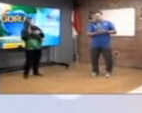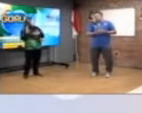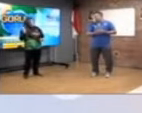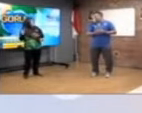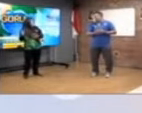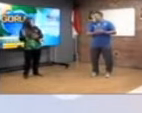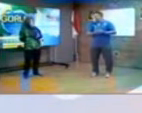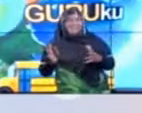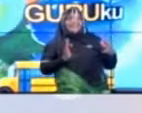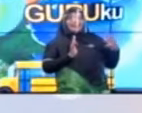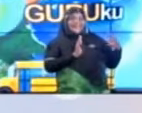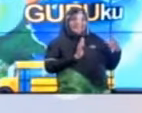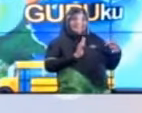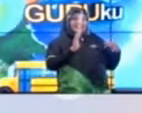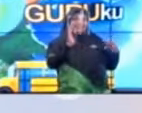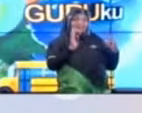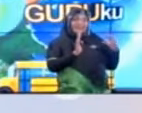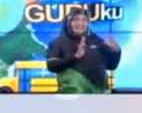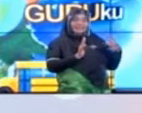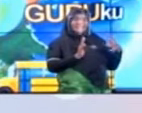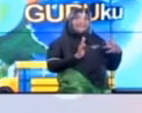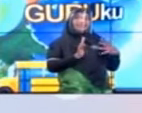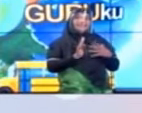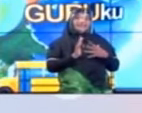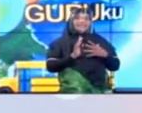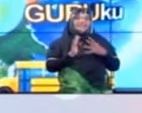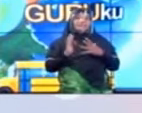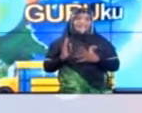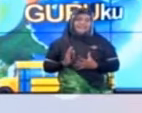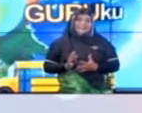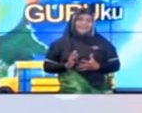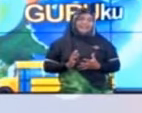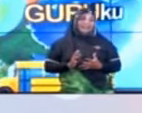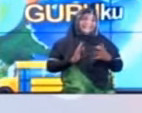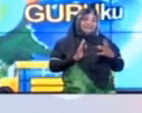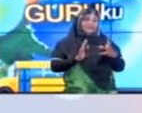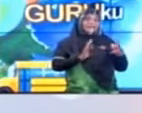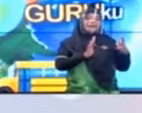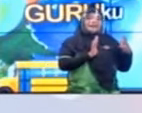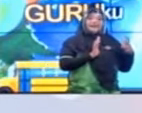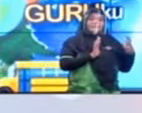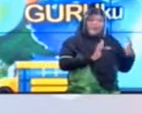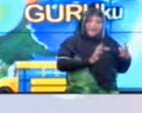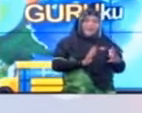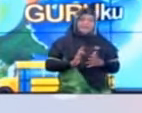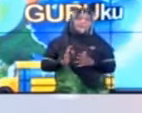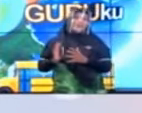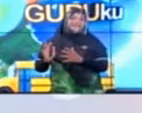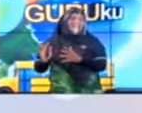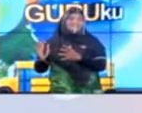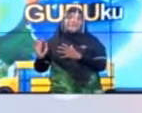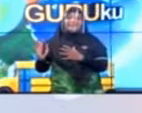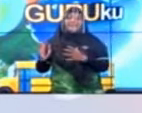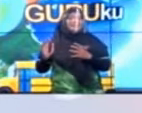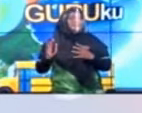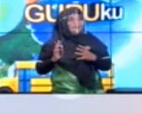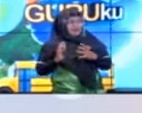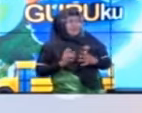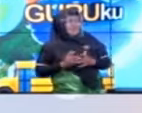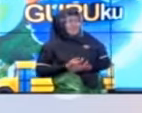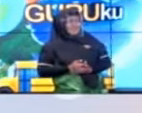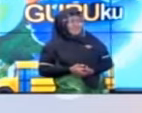gerak dominan apa saja, kali ini kita mengidentifikasi kombinasi apa saja, yaitu menolak, meloncat, melayang,